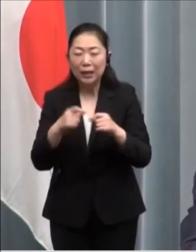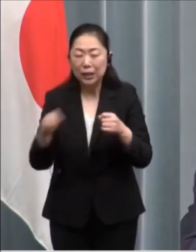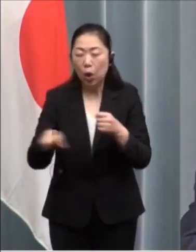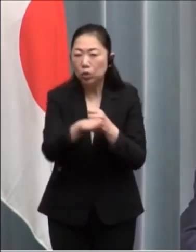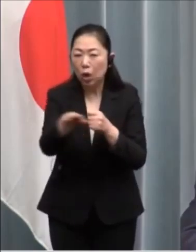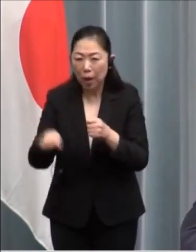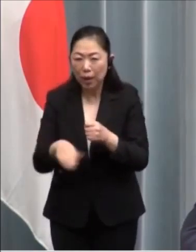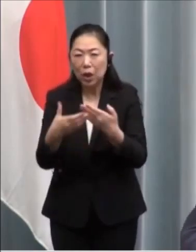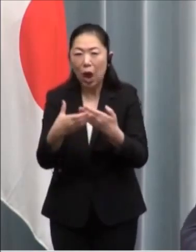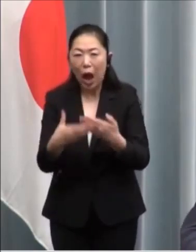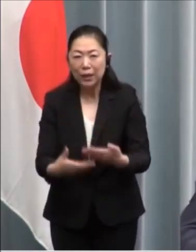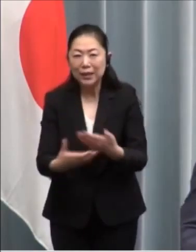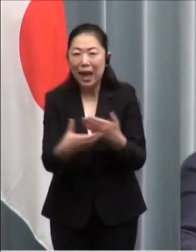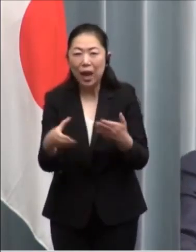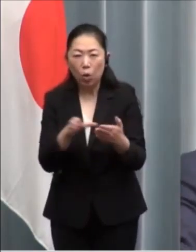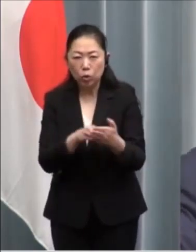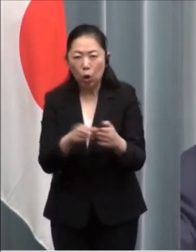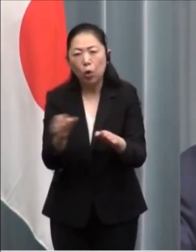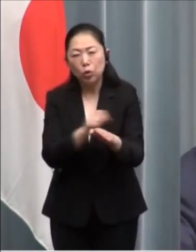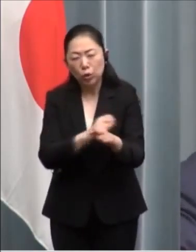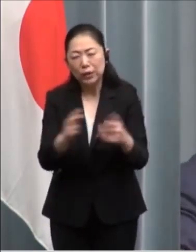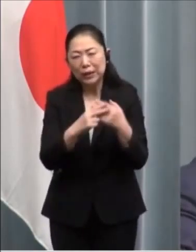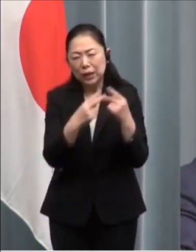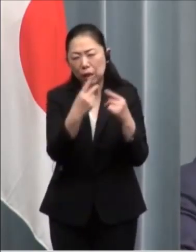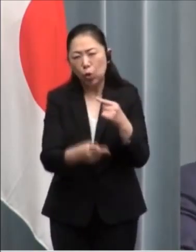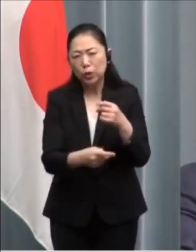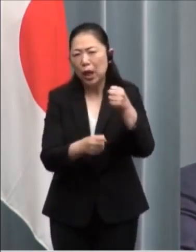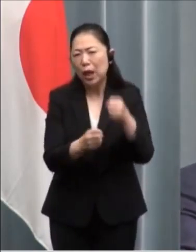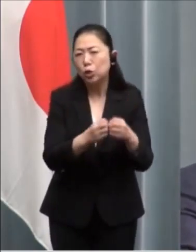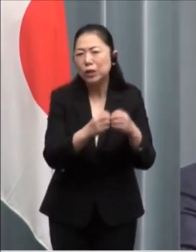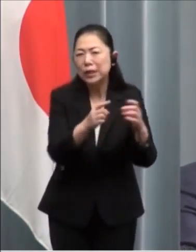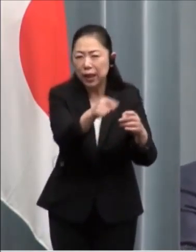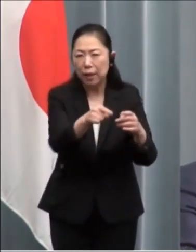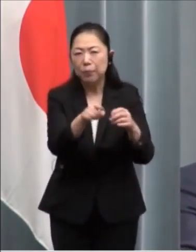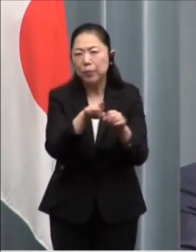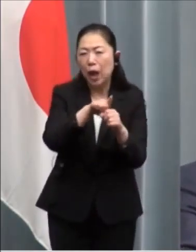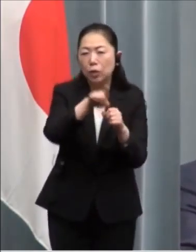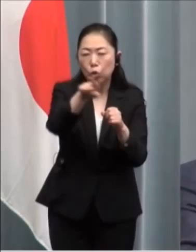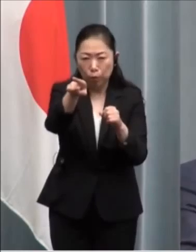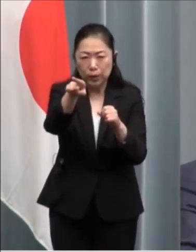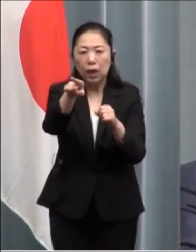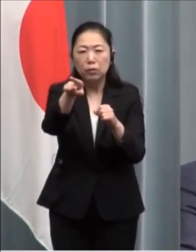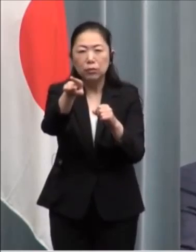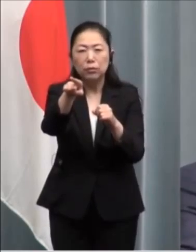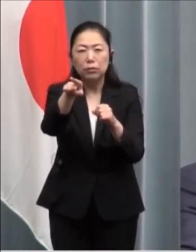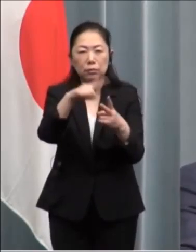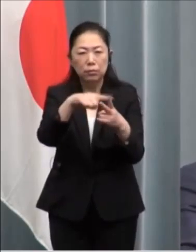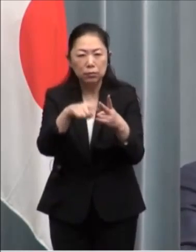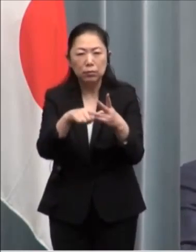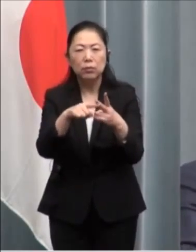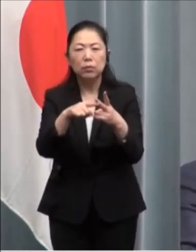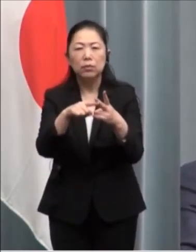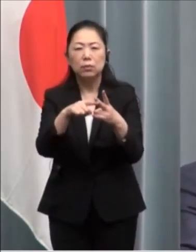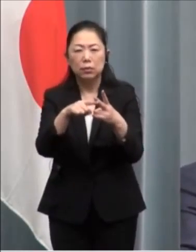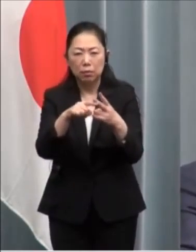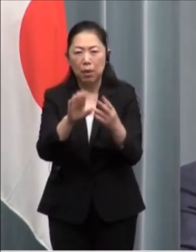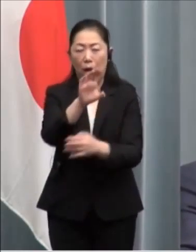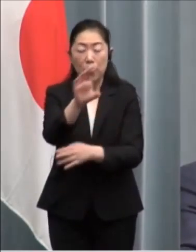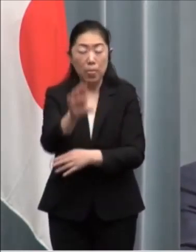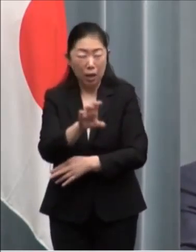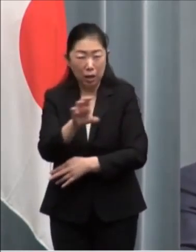係、特に今年になってから北朝鮮の核実験をやって弾道ミサイルを発射して、そして、何回とな